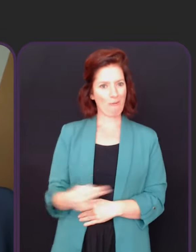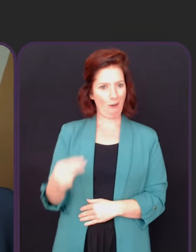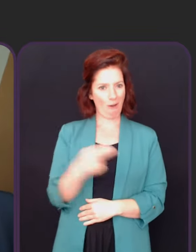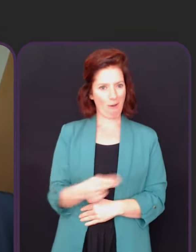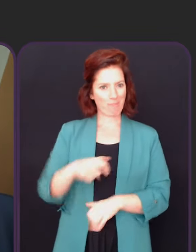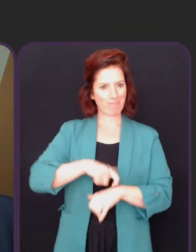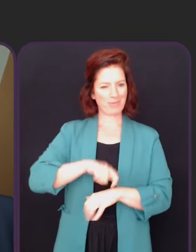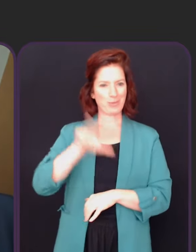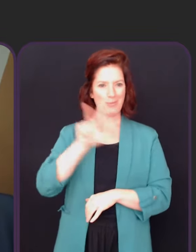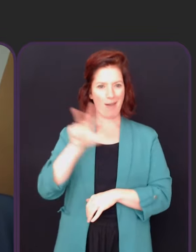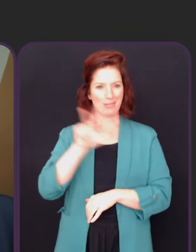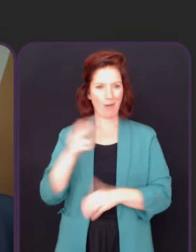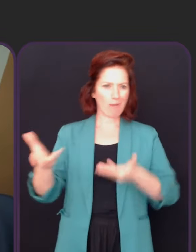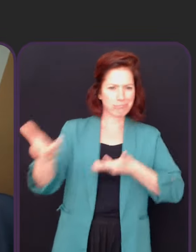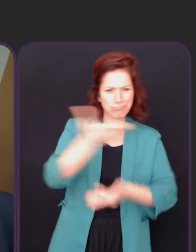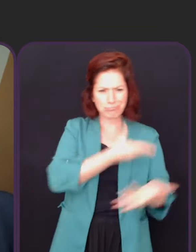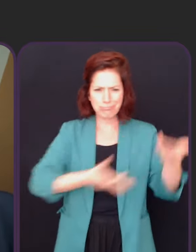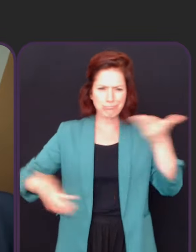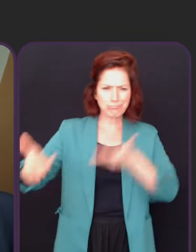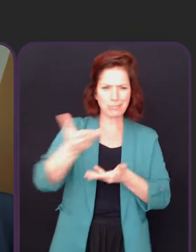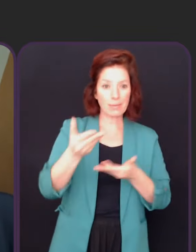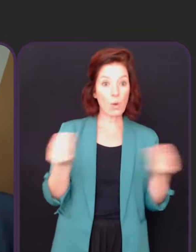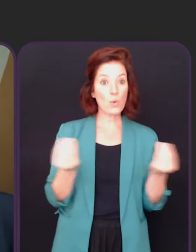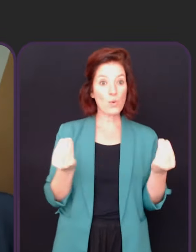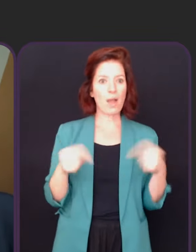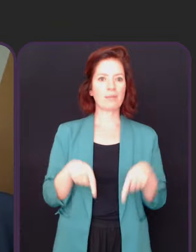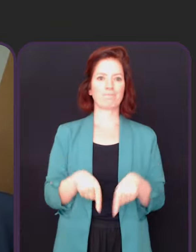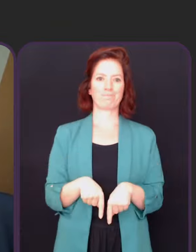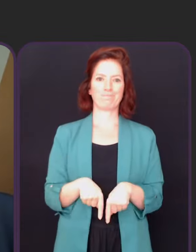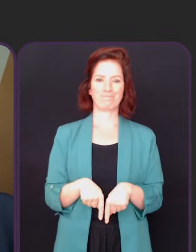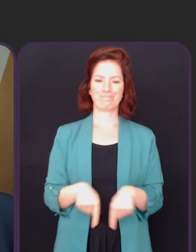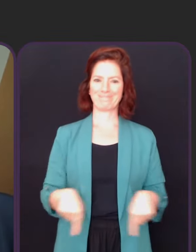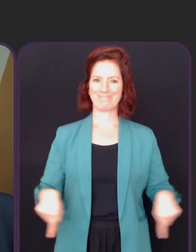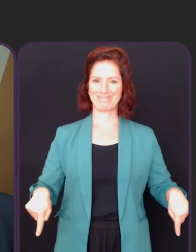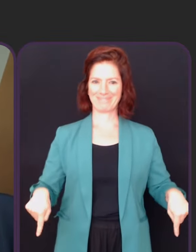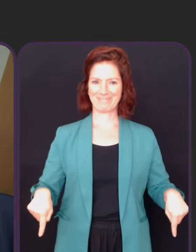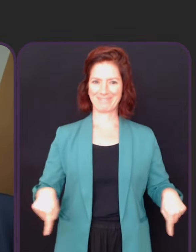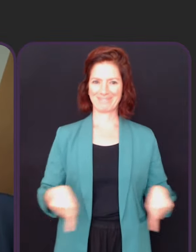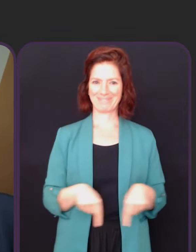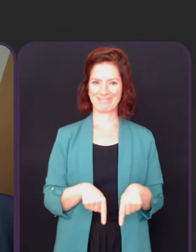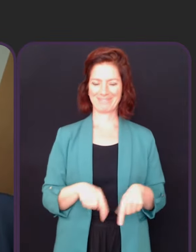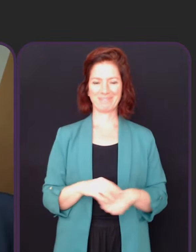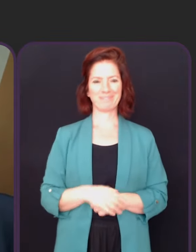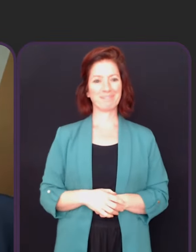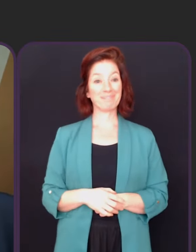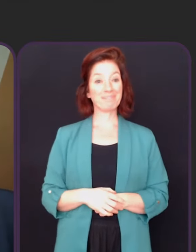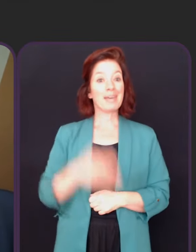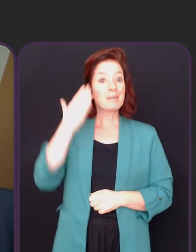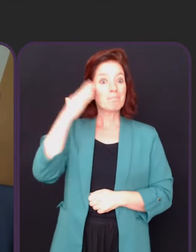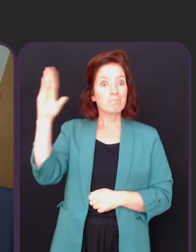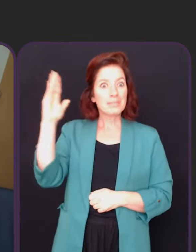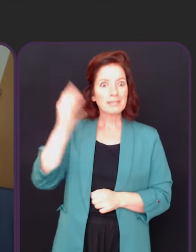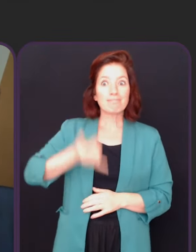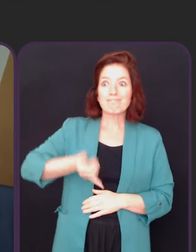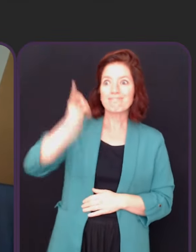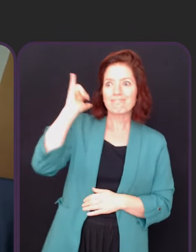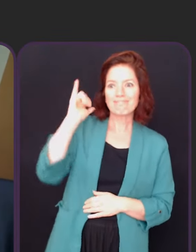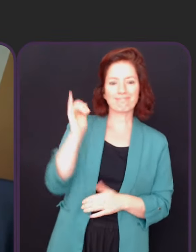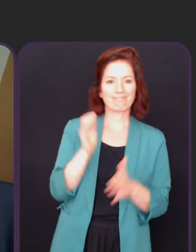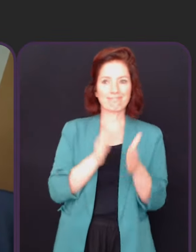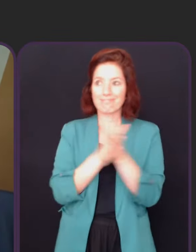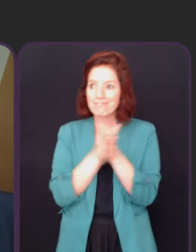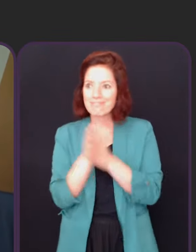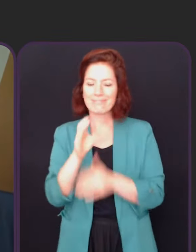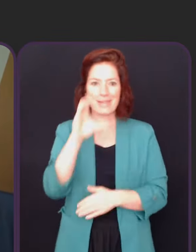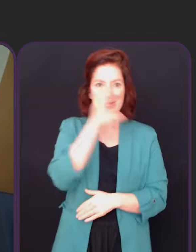discussion et d'échange ouvert le 18 novembre à 15h au Café L'Abris Mémoire à Uffolz. Donc surtout,